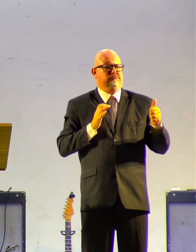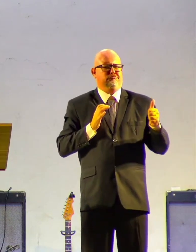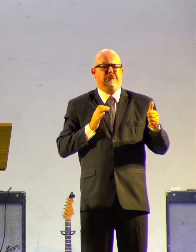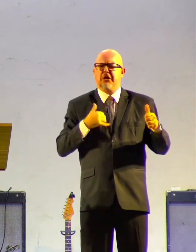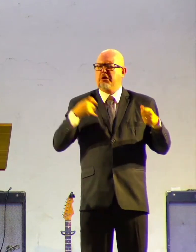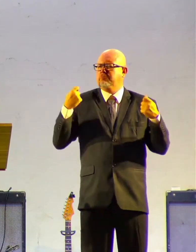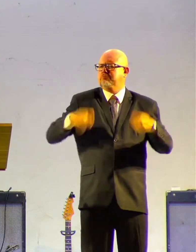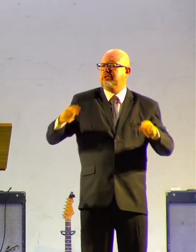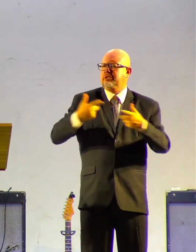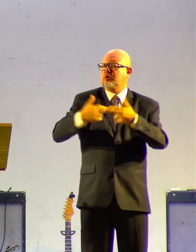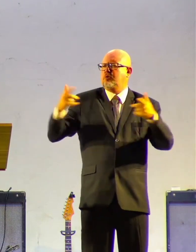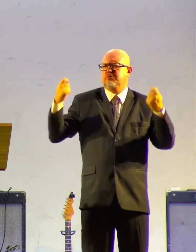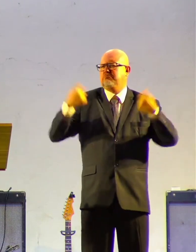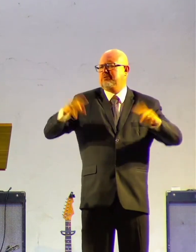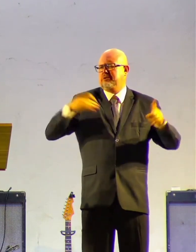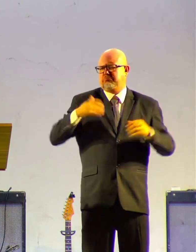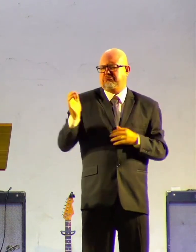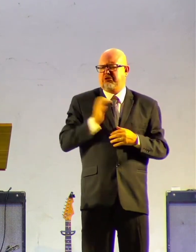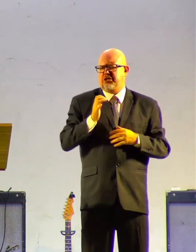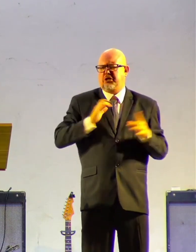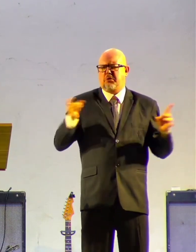não preciso de coisa nenhuma.